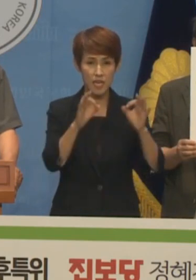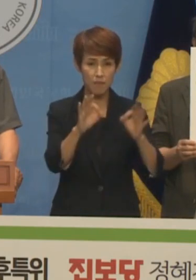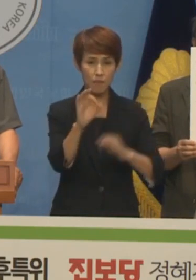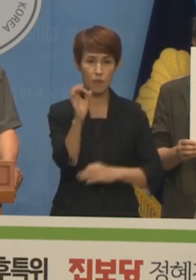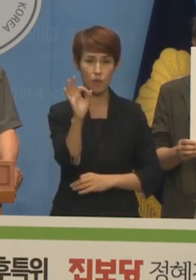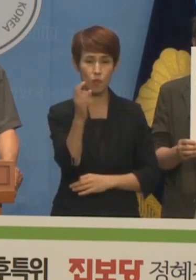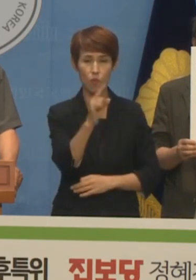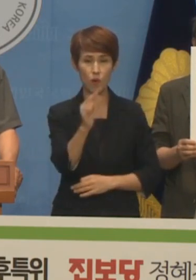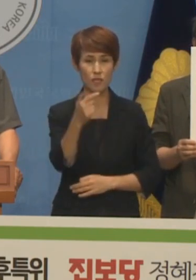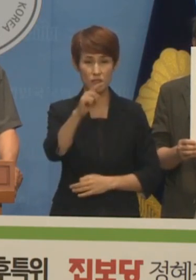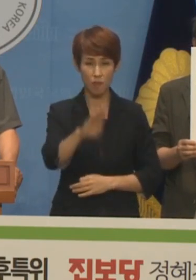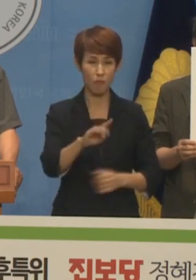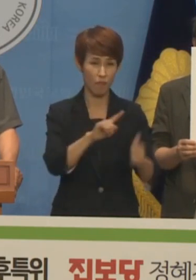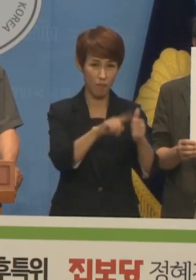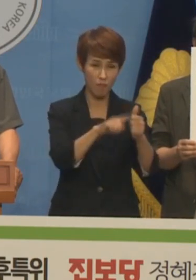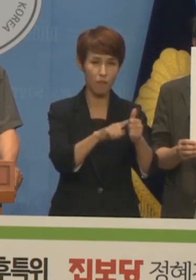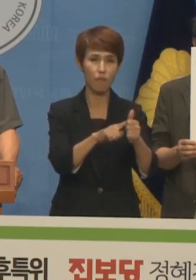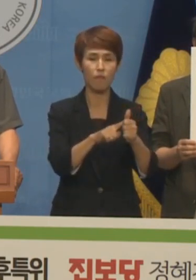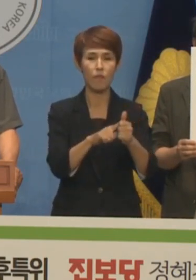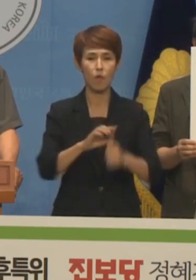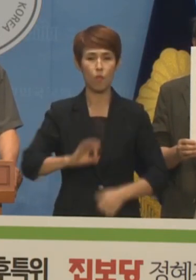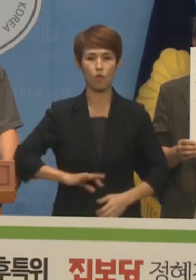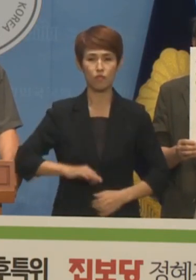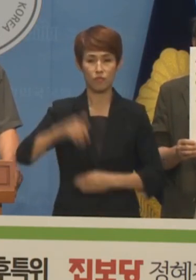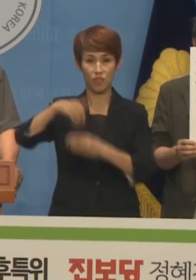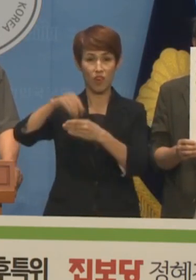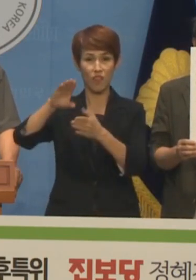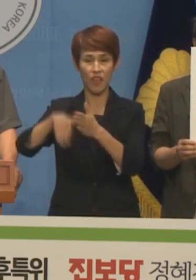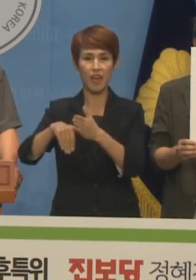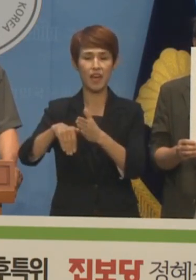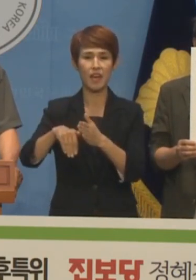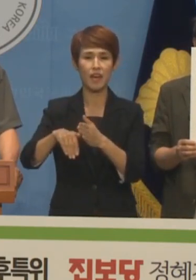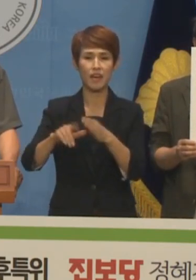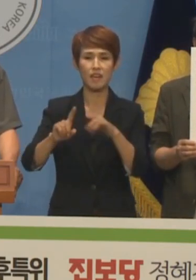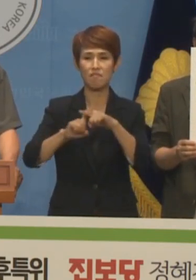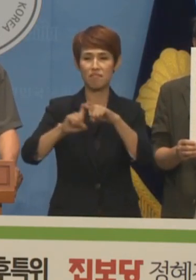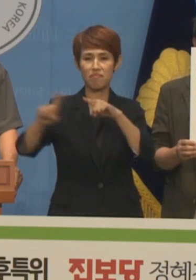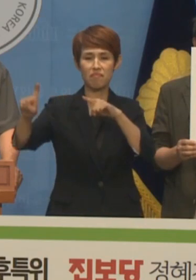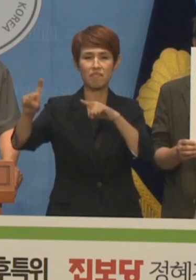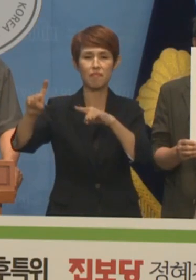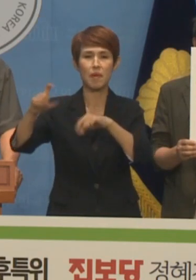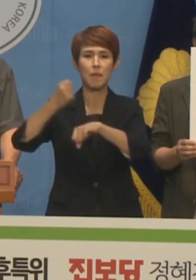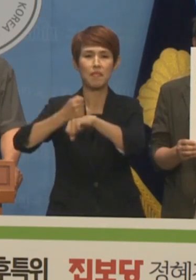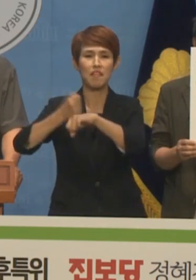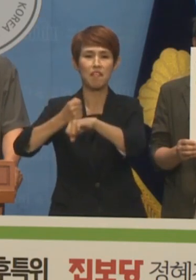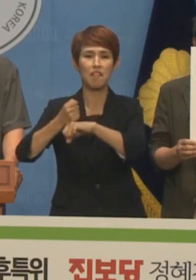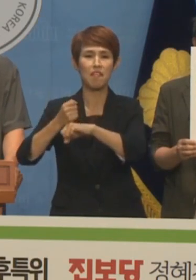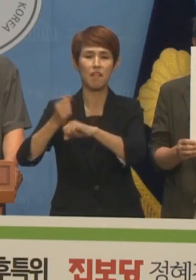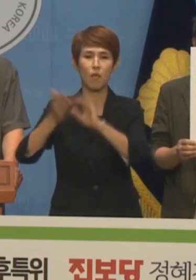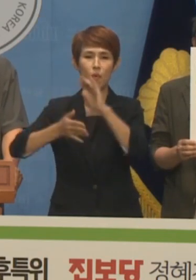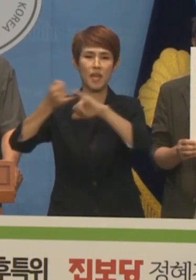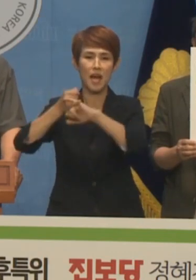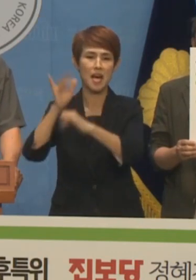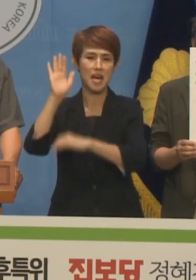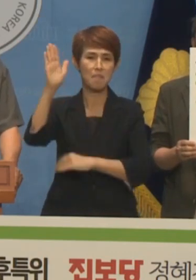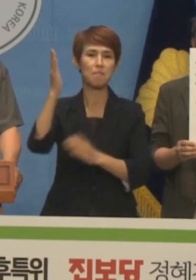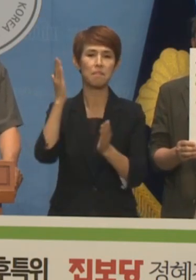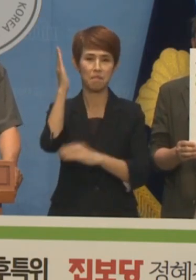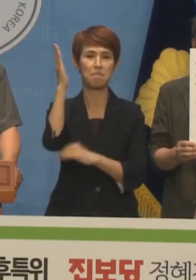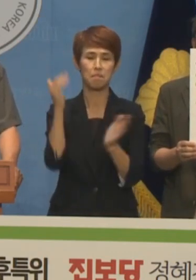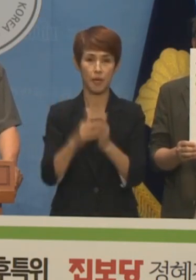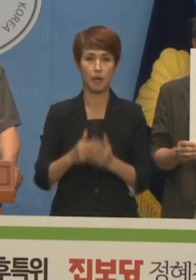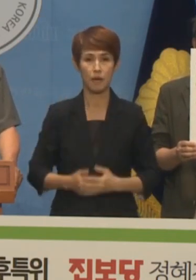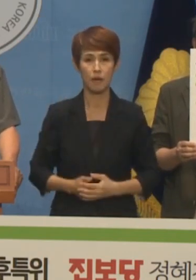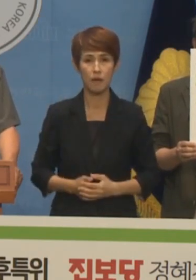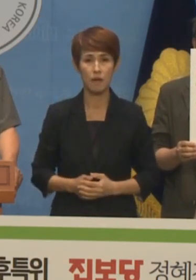후보자는 강원도 원주을 선거에서 치악산 케이블카 건설을 추진하겠다고 공약한 바 있습니다. 산악강의 활성화를